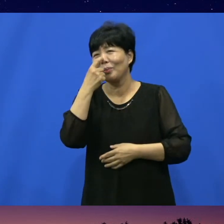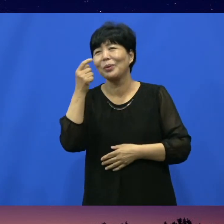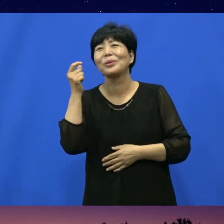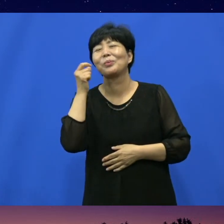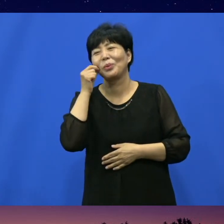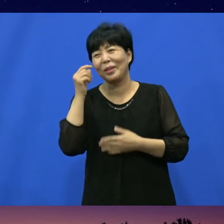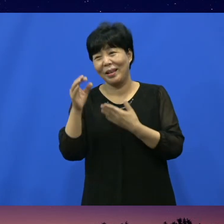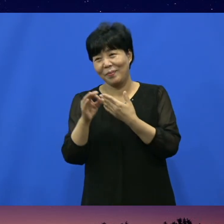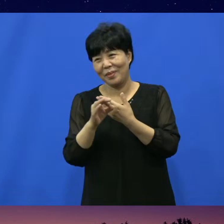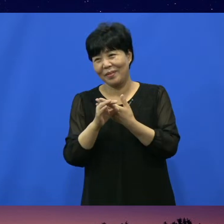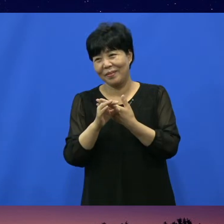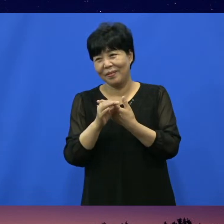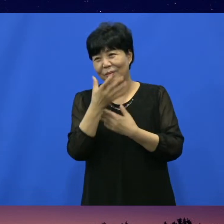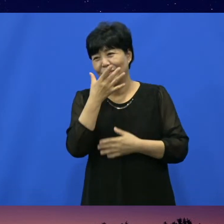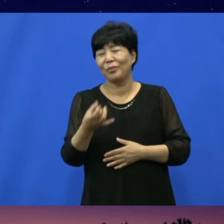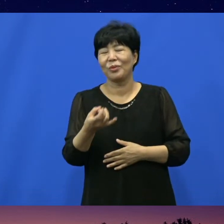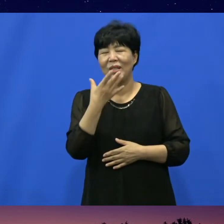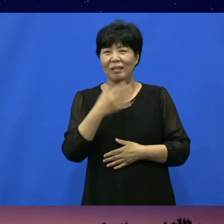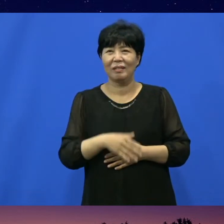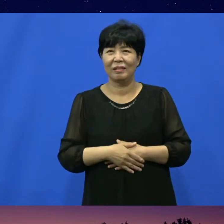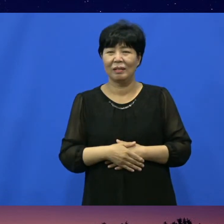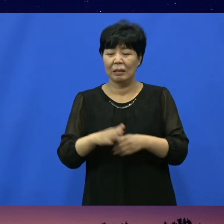그런데 사랑을 가르쳐줄 교사가 없어요.